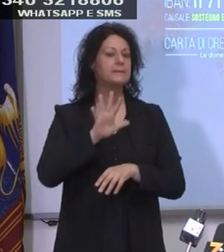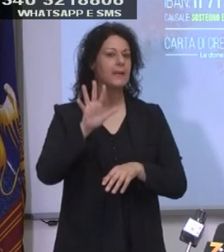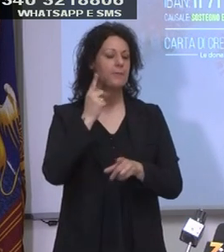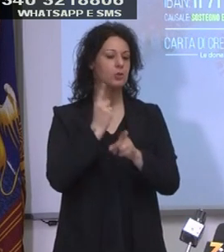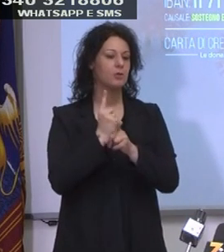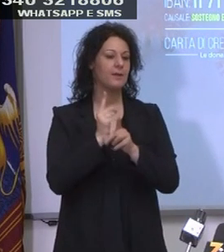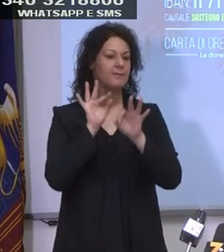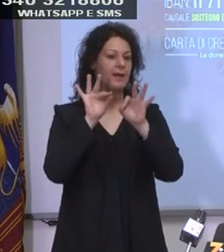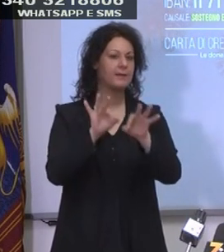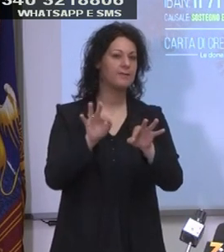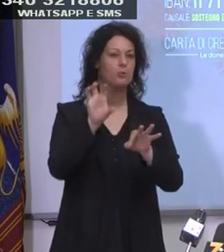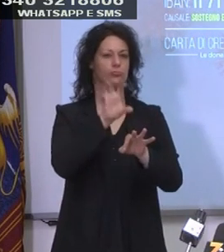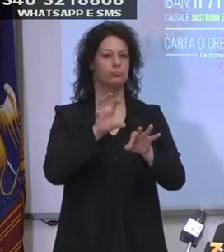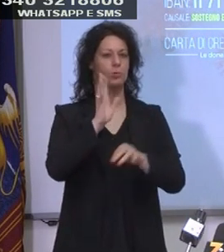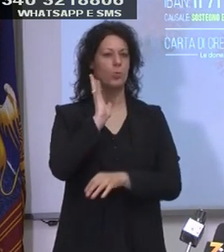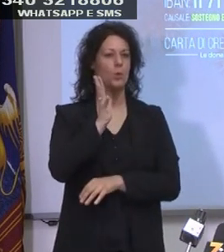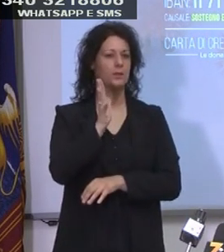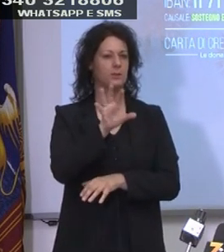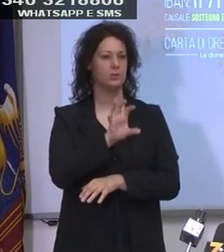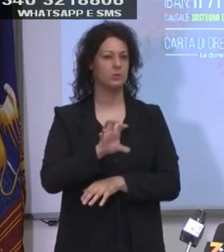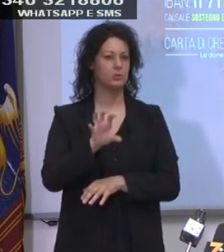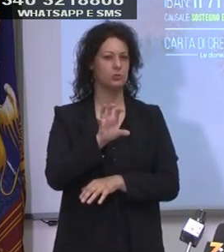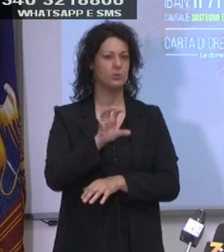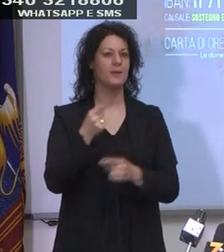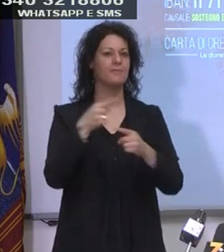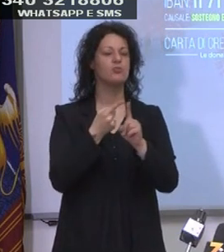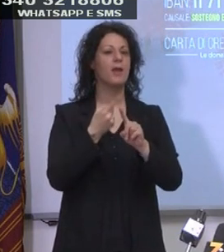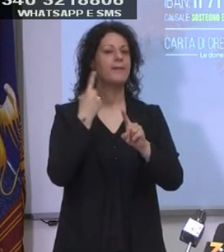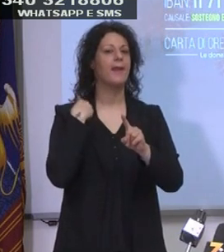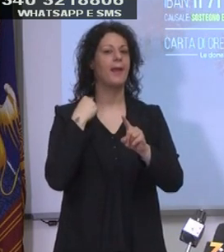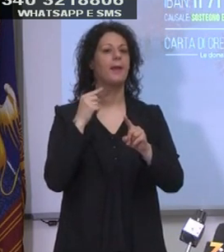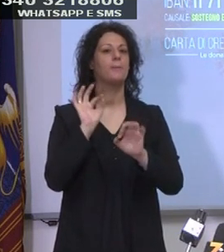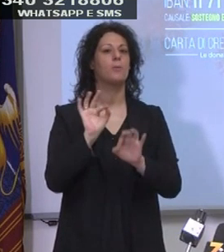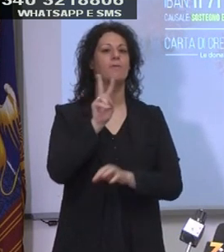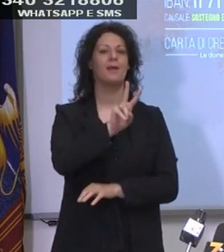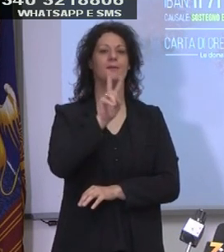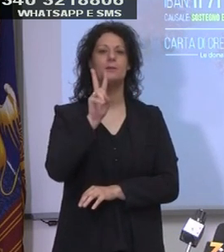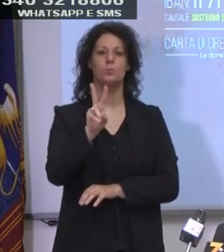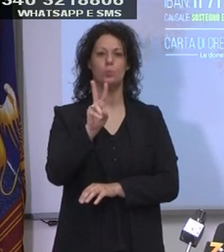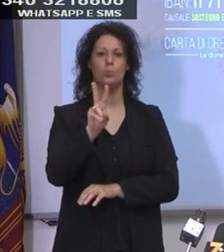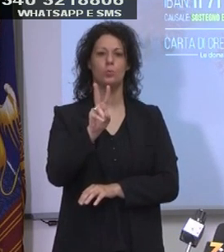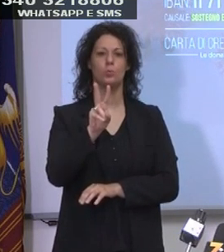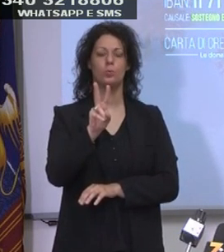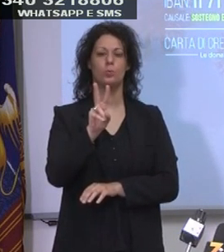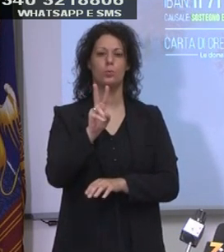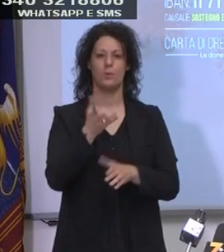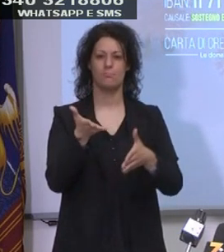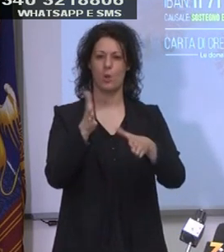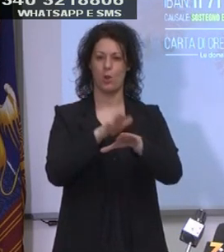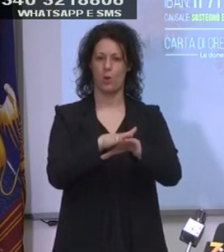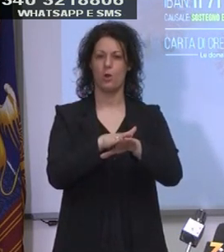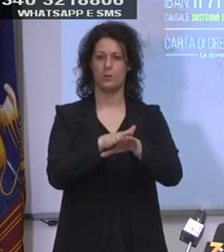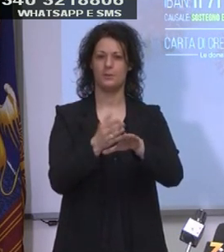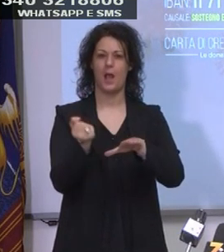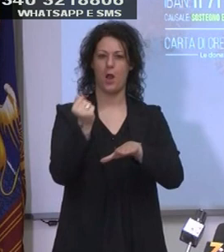di aver capito da un'altra conferenza stampa. Ieri sono stati 22 e probabilmente gran parte ancora nelle